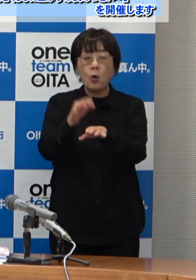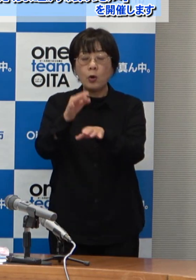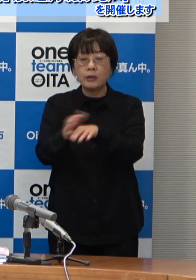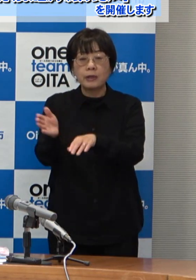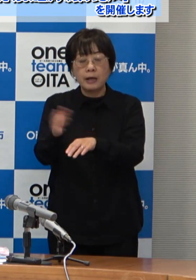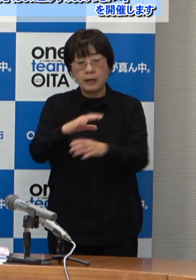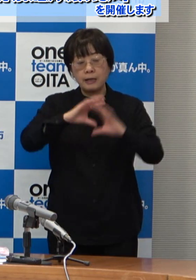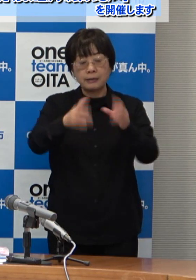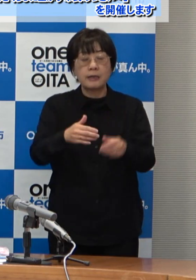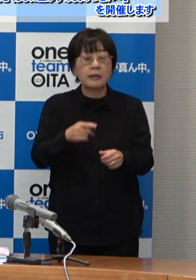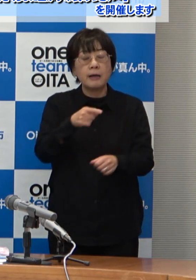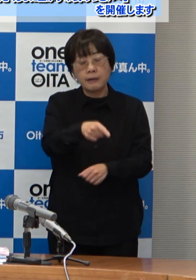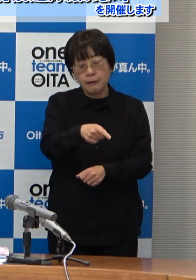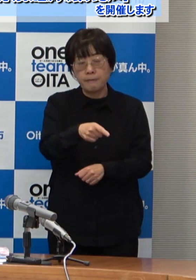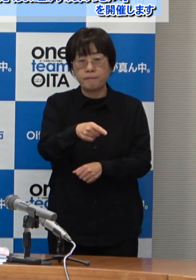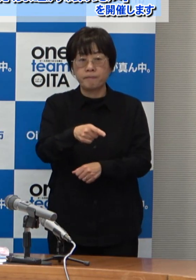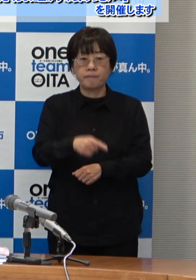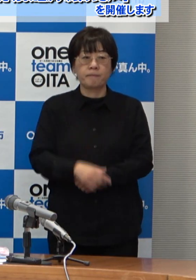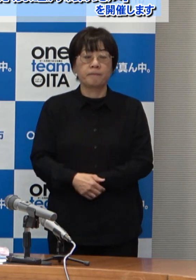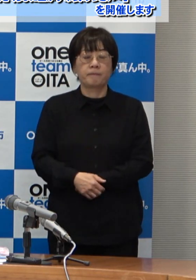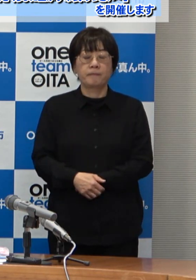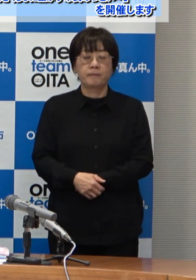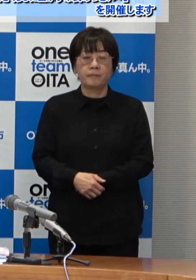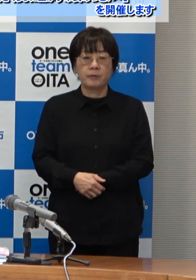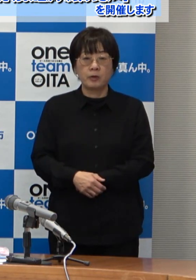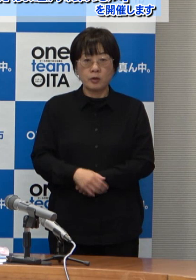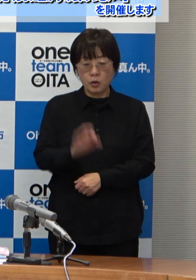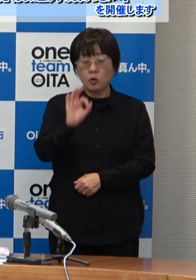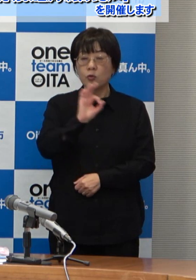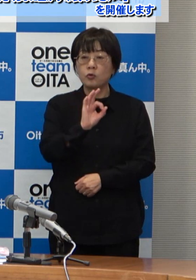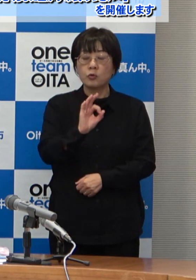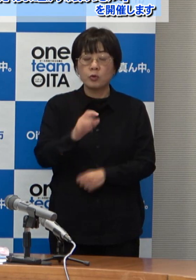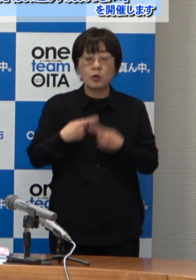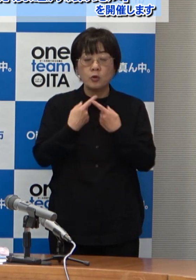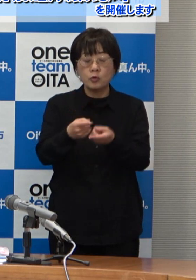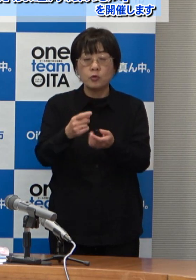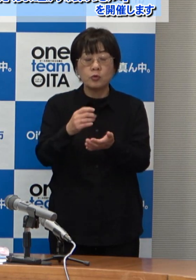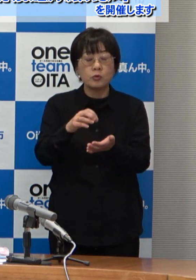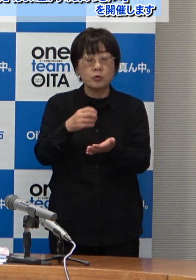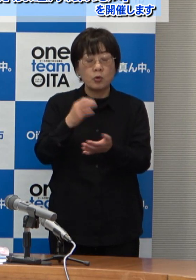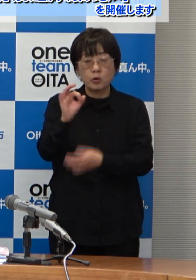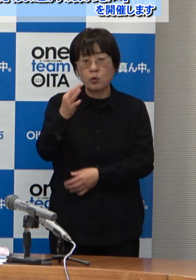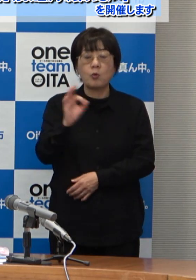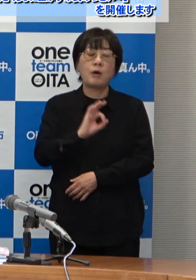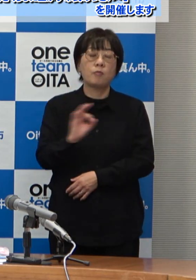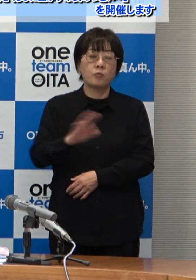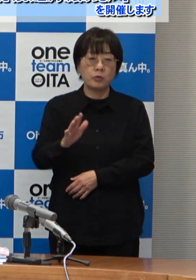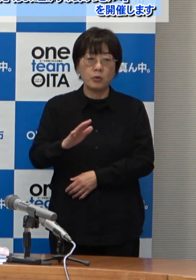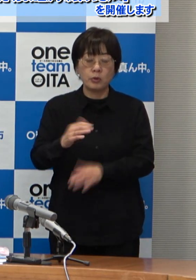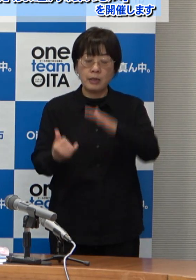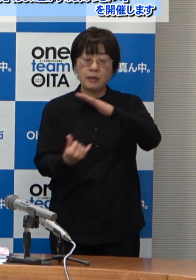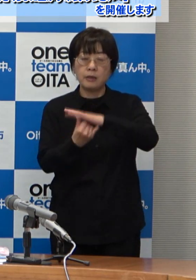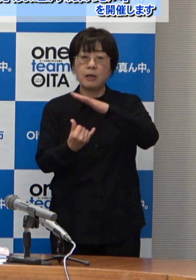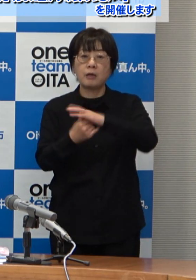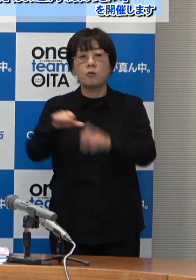性ですえ入場無料で店員は500名となってます